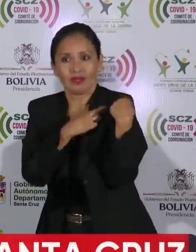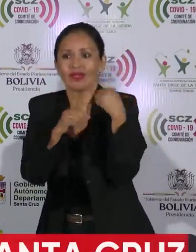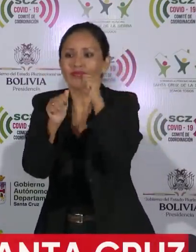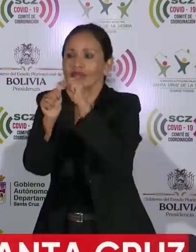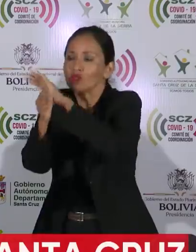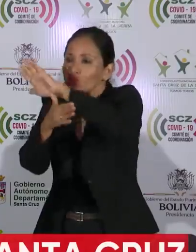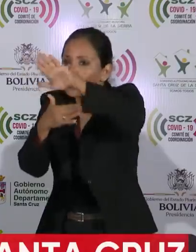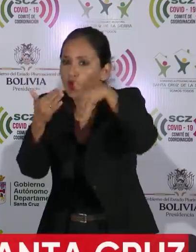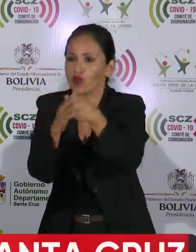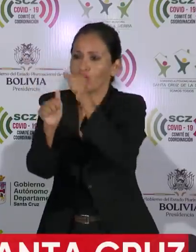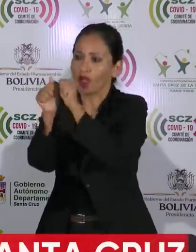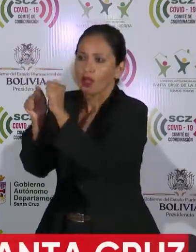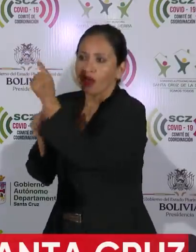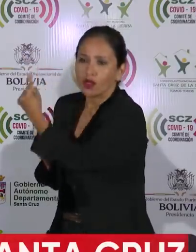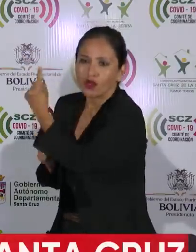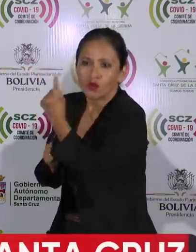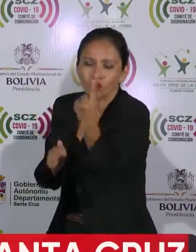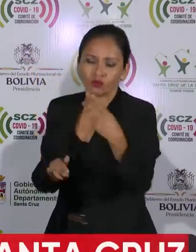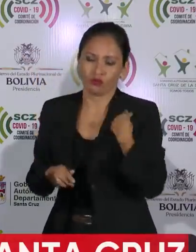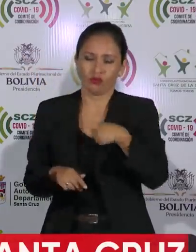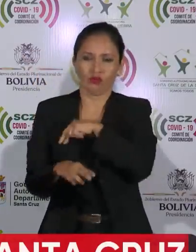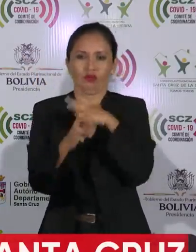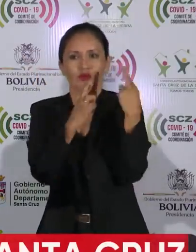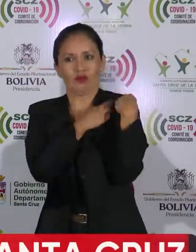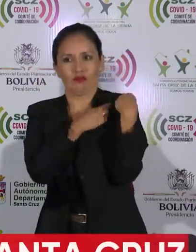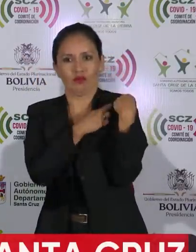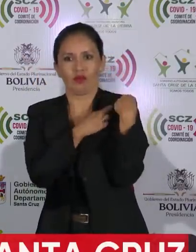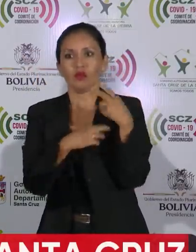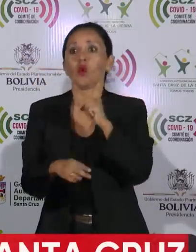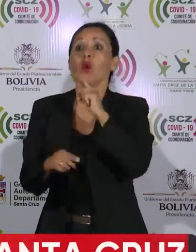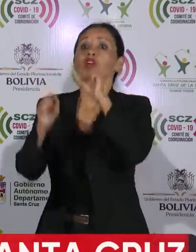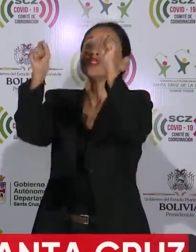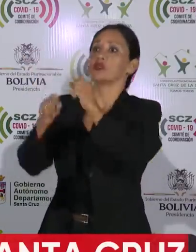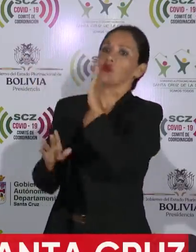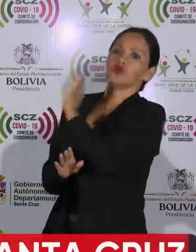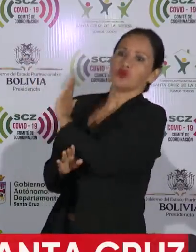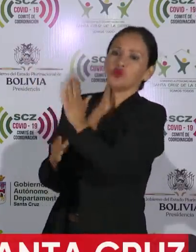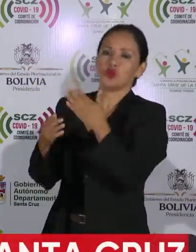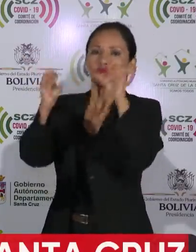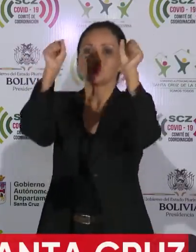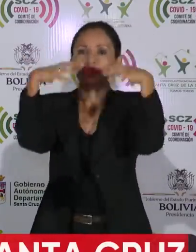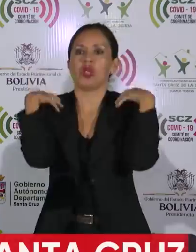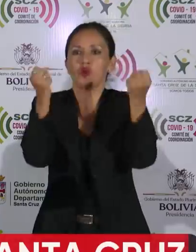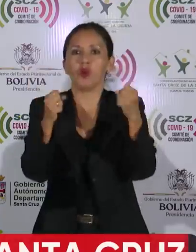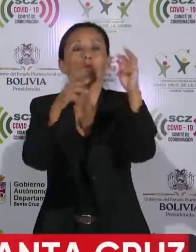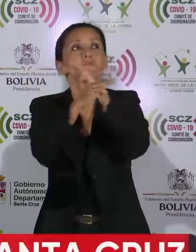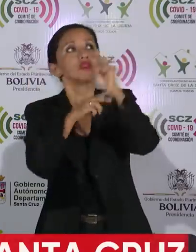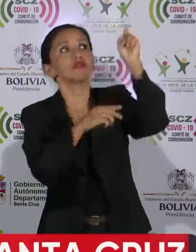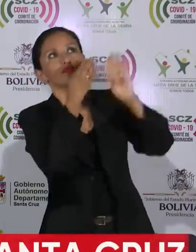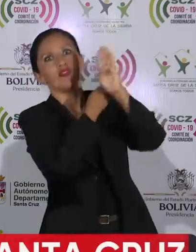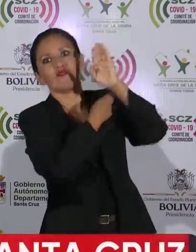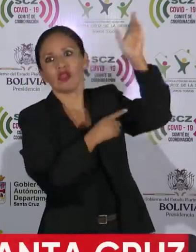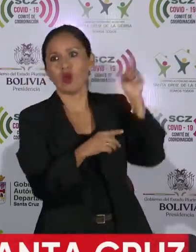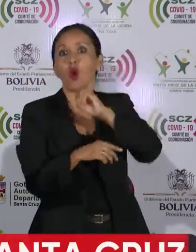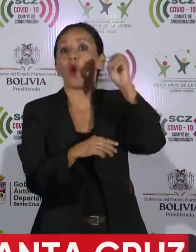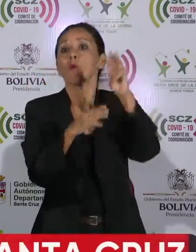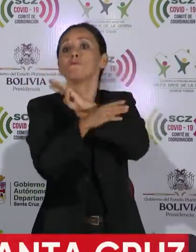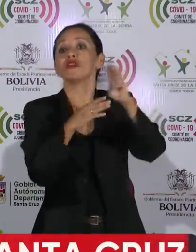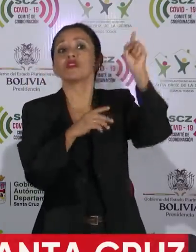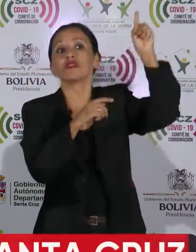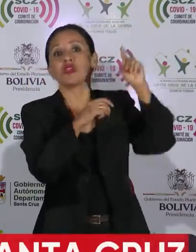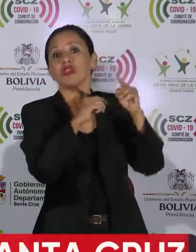de todos y cada uno de nosotros. No es del sistema de salud, no es del Ministerio de Defensa, ni del Ministerio del